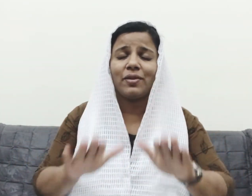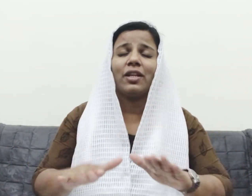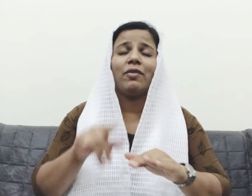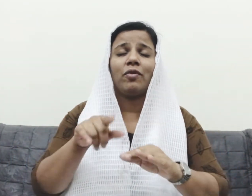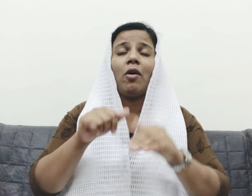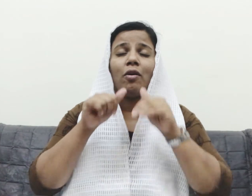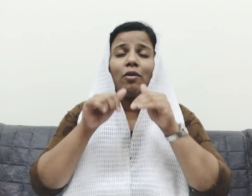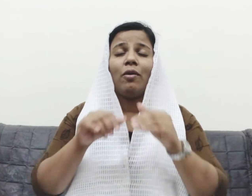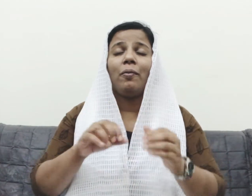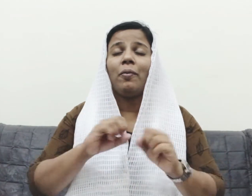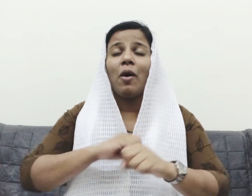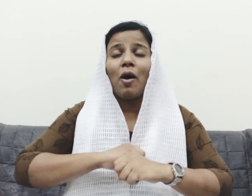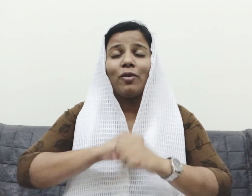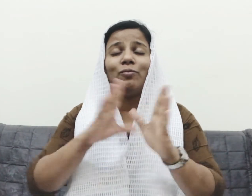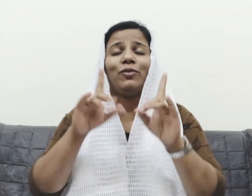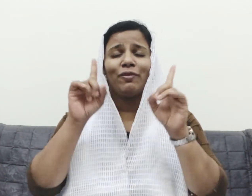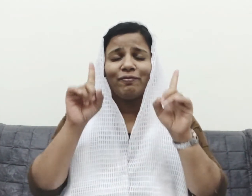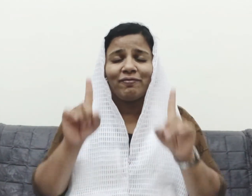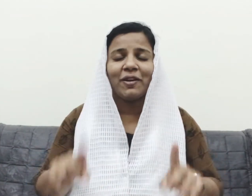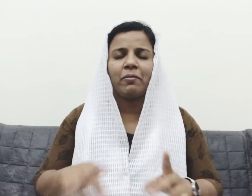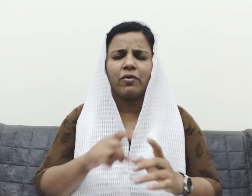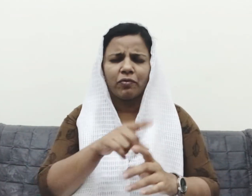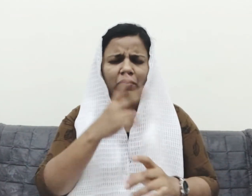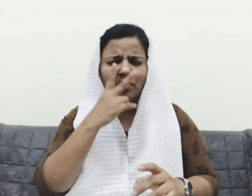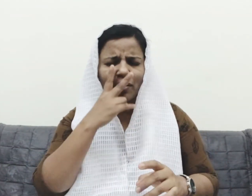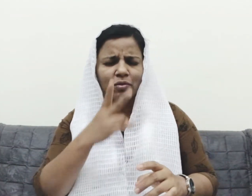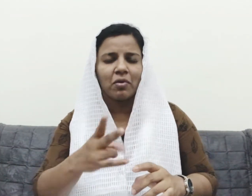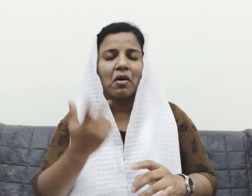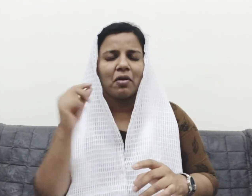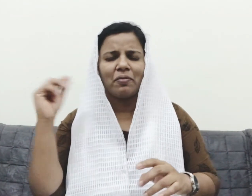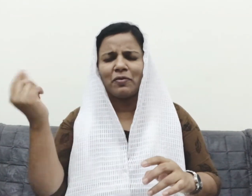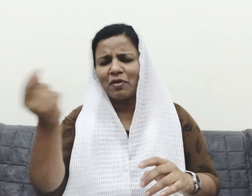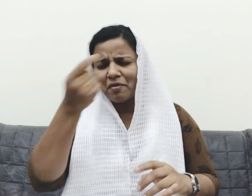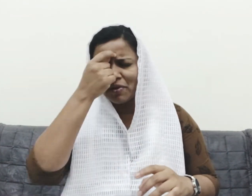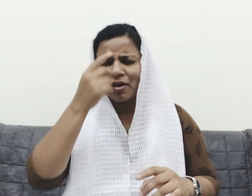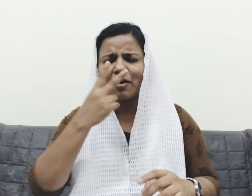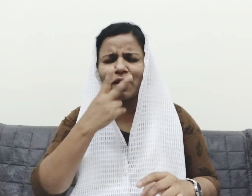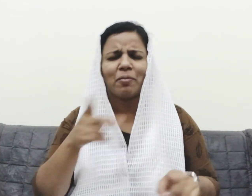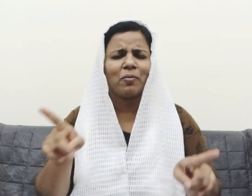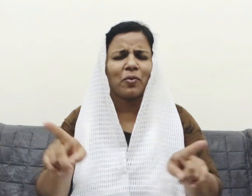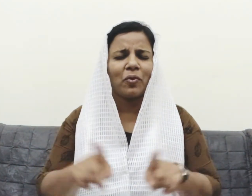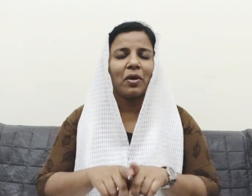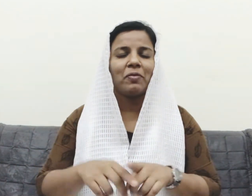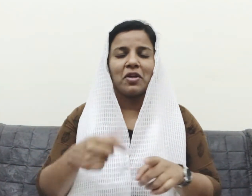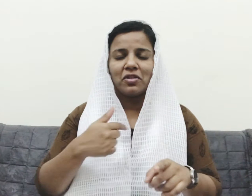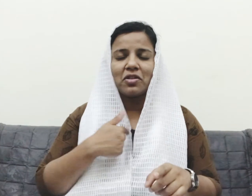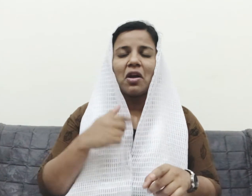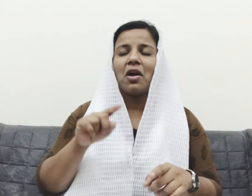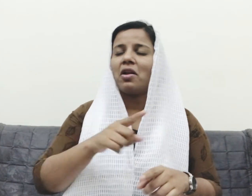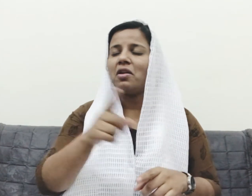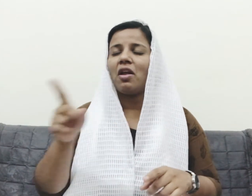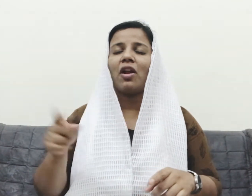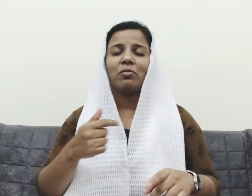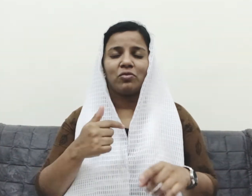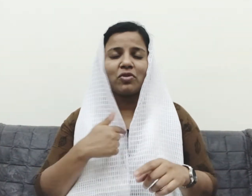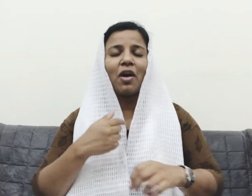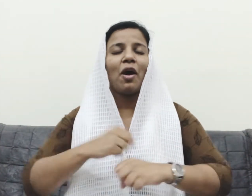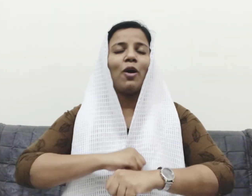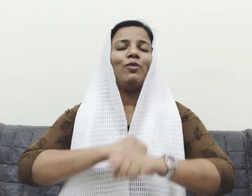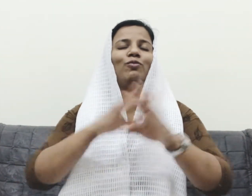ഇവരൊരു അത്ഭുതമായി മാറട്ടെ. കഥാവേ, ഇവരെ കാണുന്നവർ ദാവീദിനെ കണ്ട പോലെ, ദാവീദ് പറഞ്ഞു ഞാൻ പലർക്കും ഒരു അത്ഭുതമായി എന്ന് പറഞ്ഞതുപോലെ, ഇന്ന്